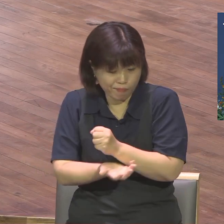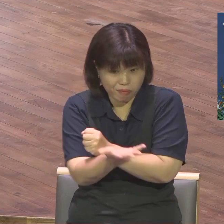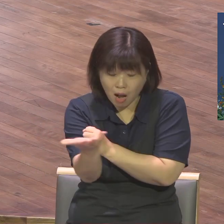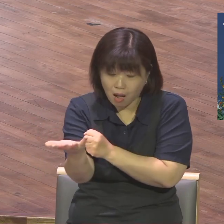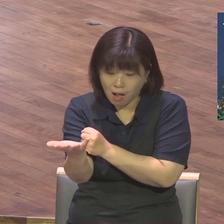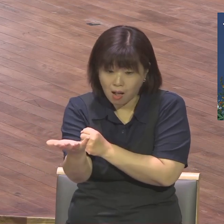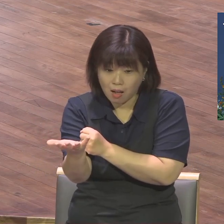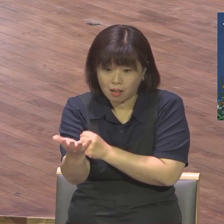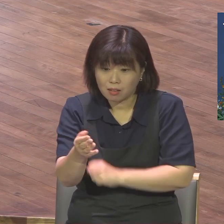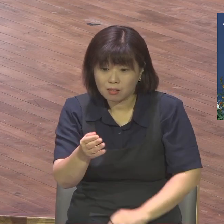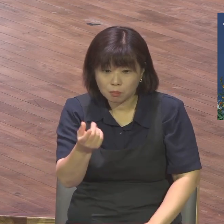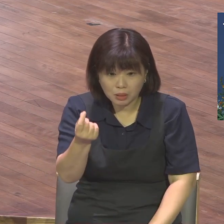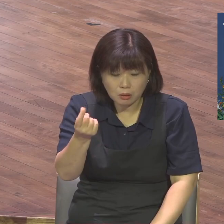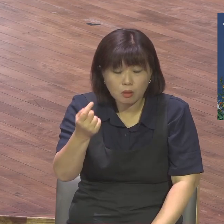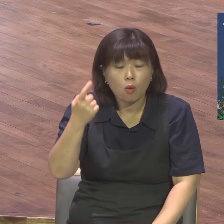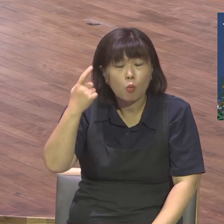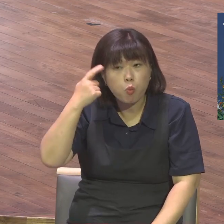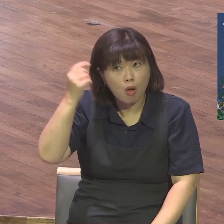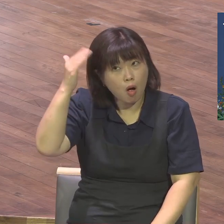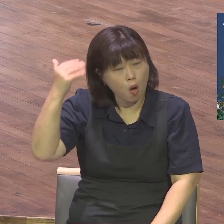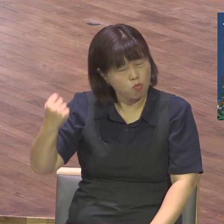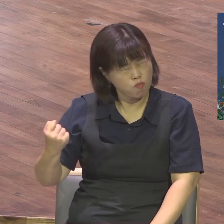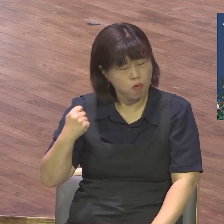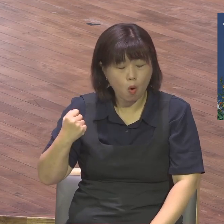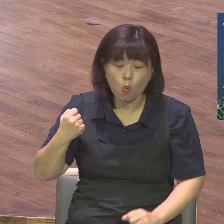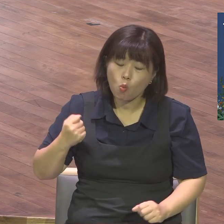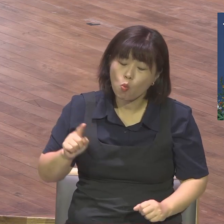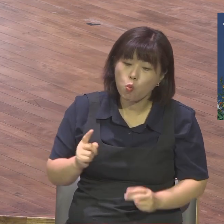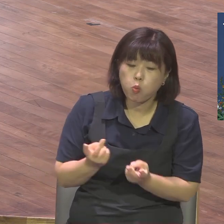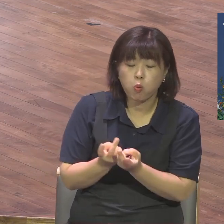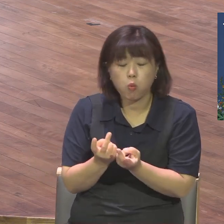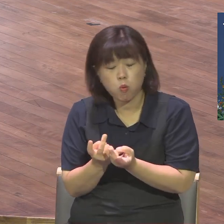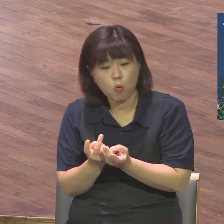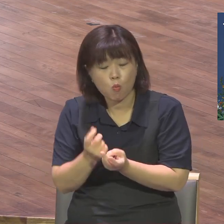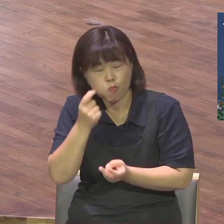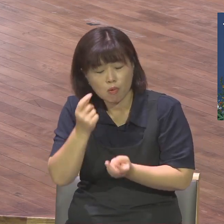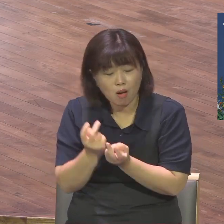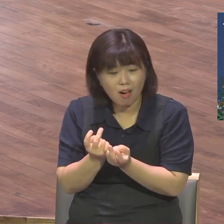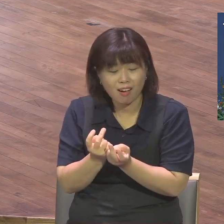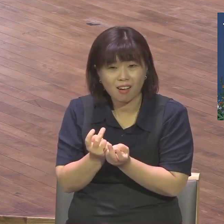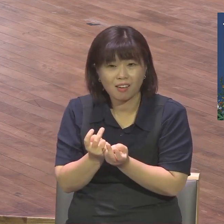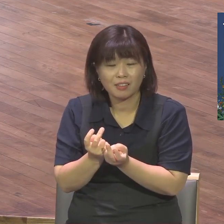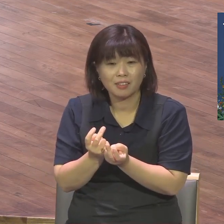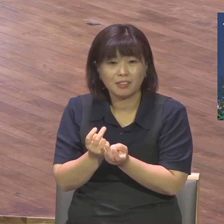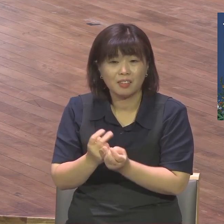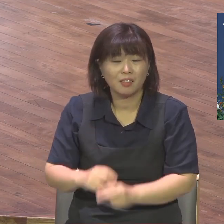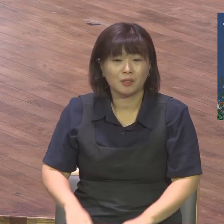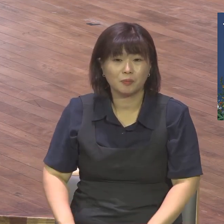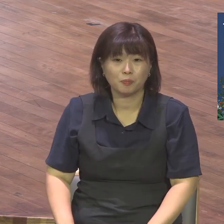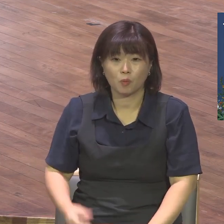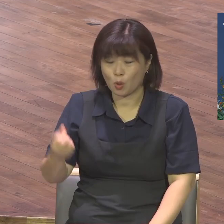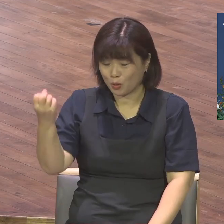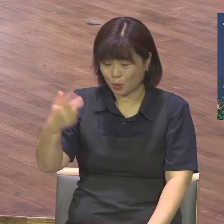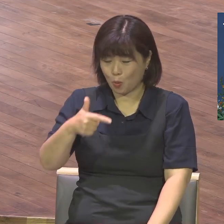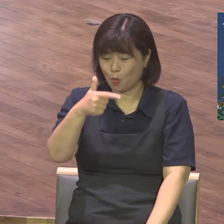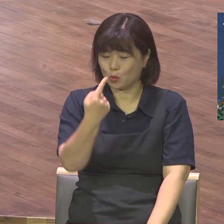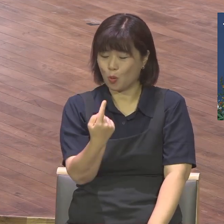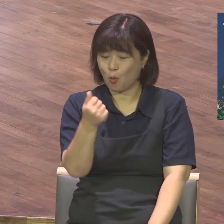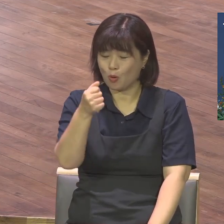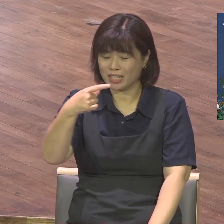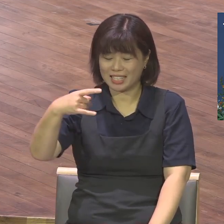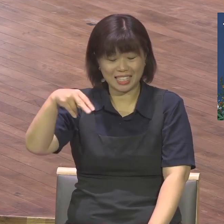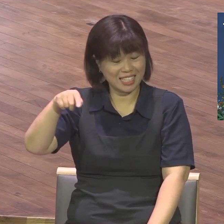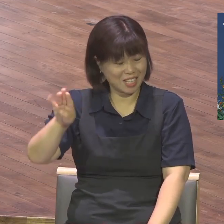우리 노효진 장로님 그러다가 의료 기술 이 뭡니까 이 어 피부 관리한